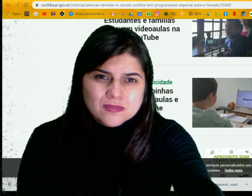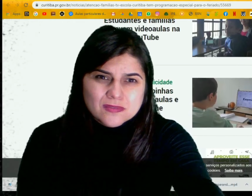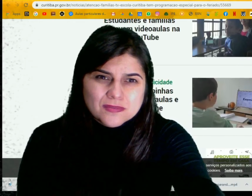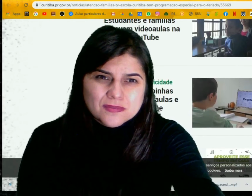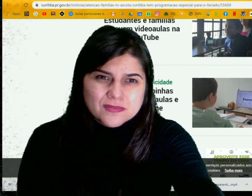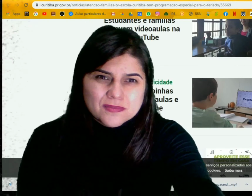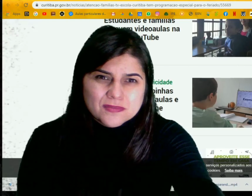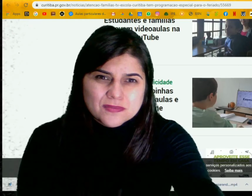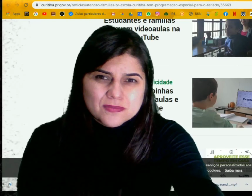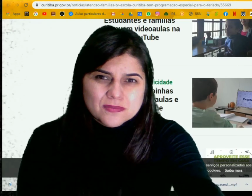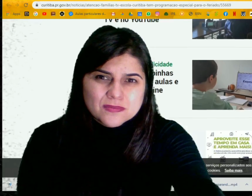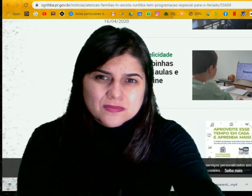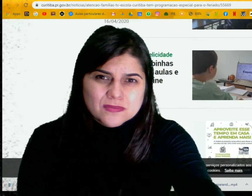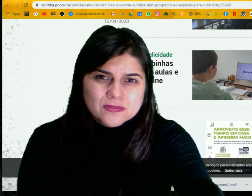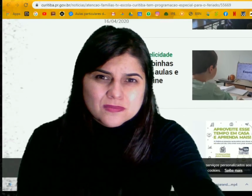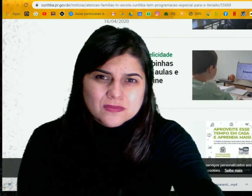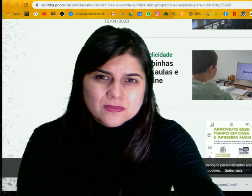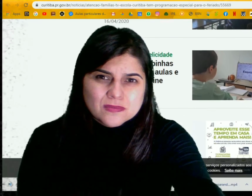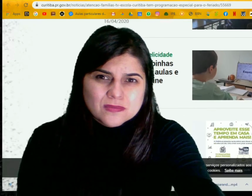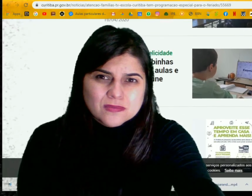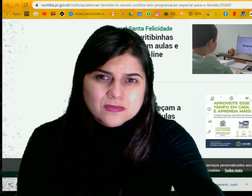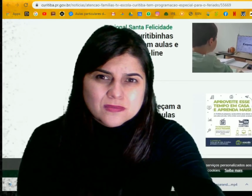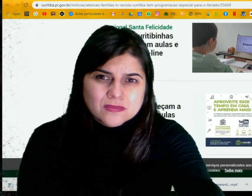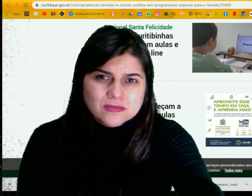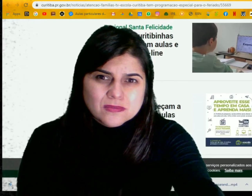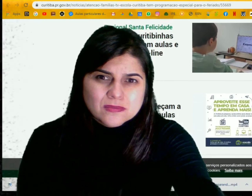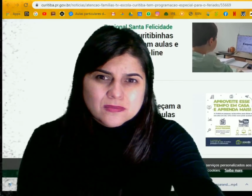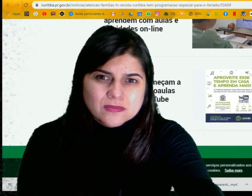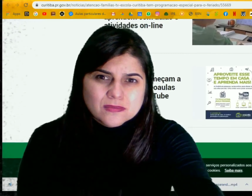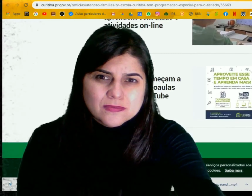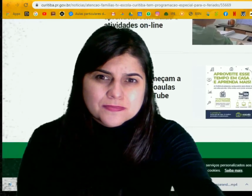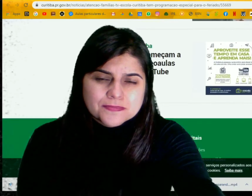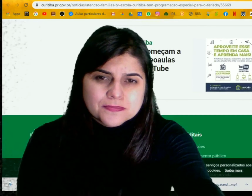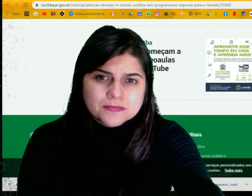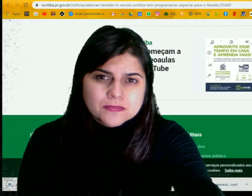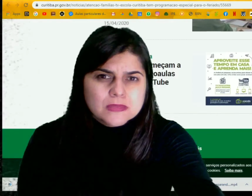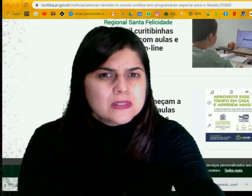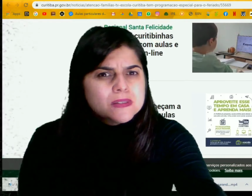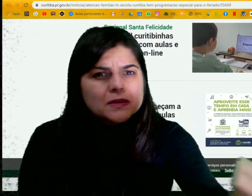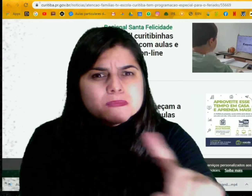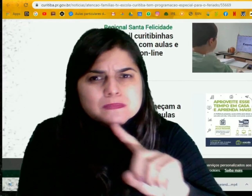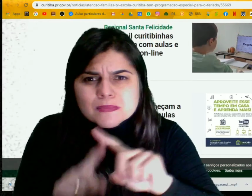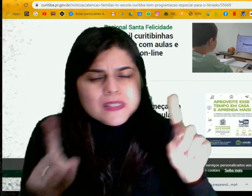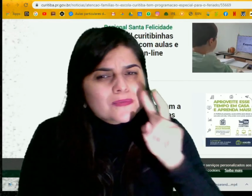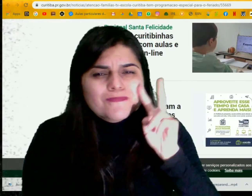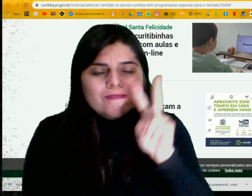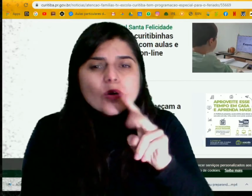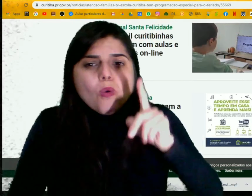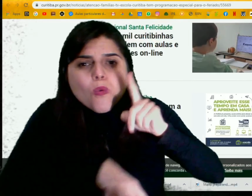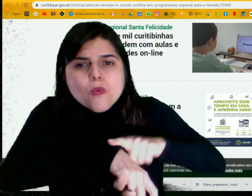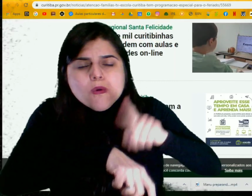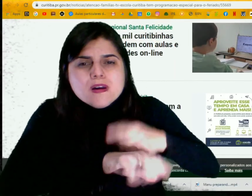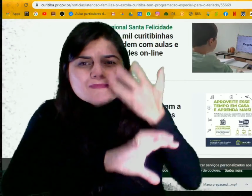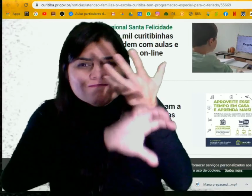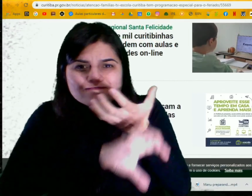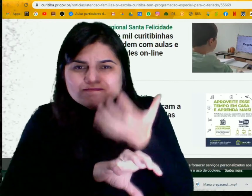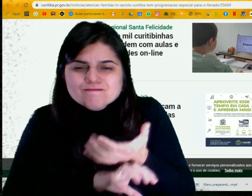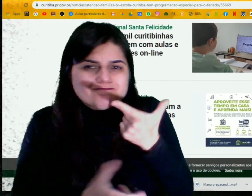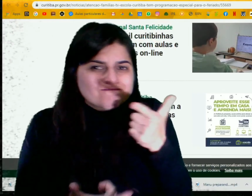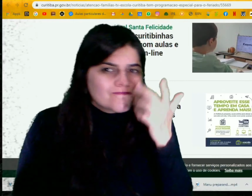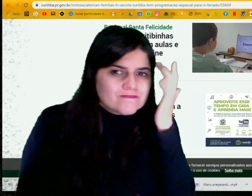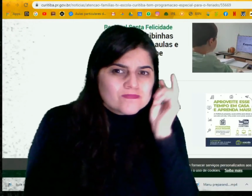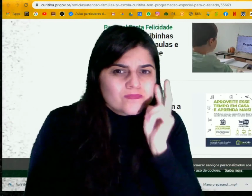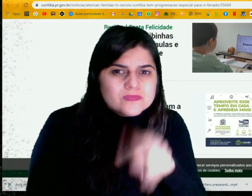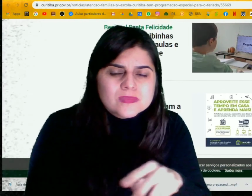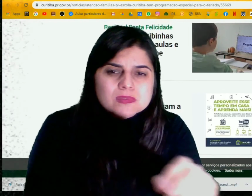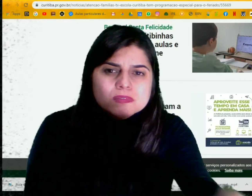Esse é o site da prefeitura, só para contar mais um pouquinho para vocês aonde encontramos as informações.